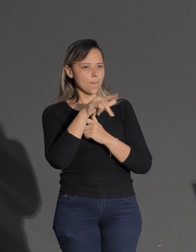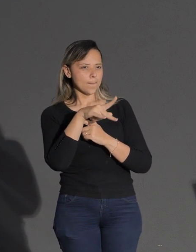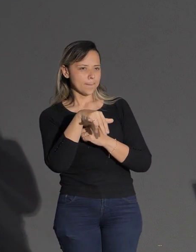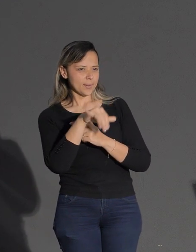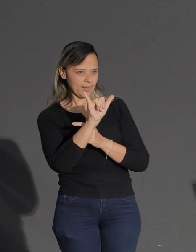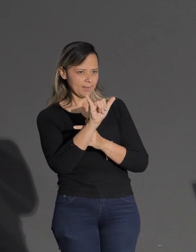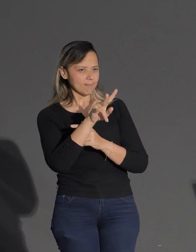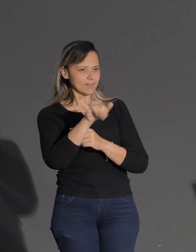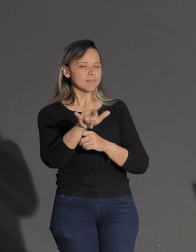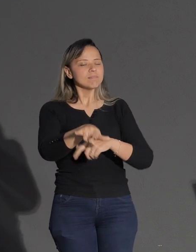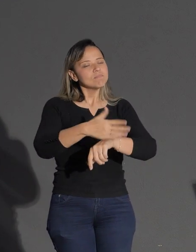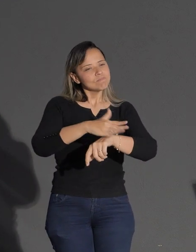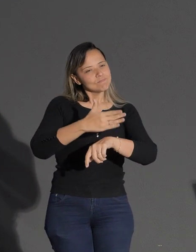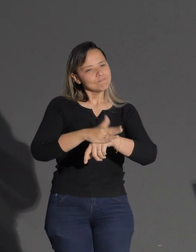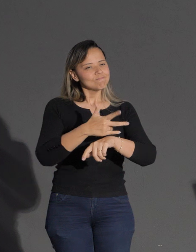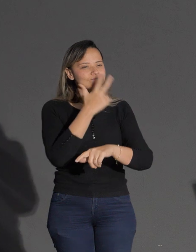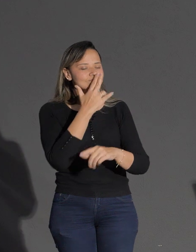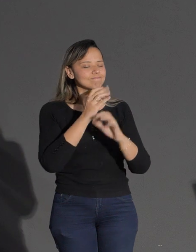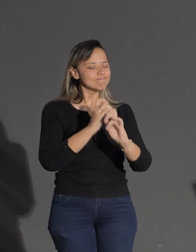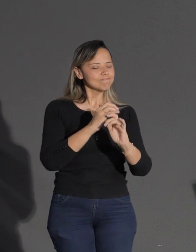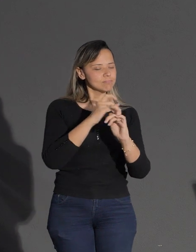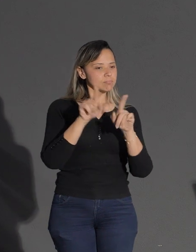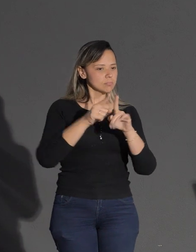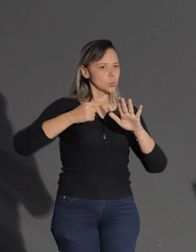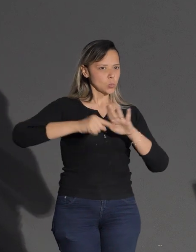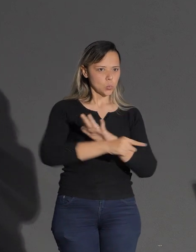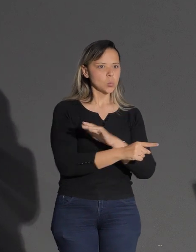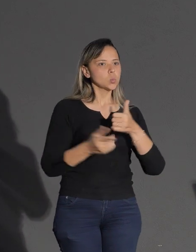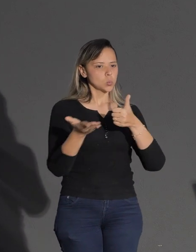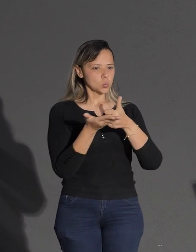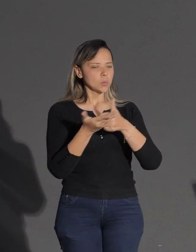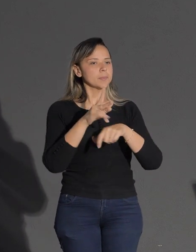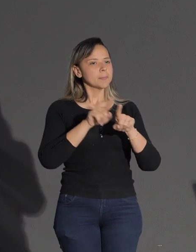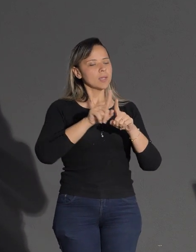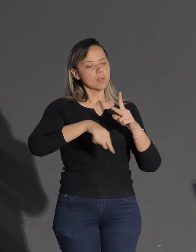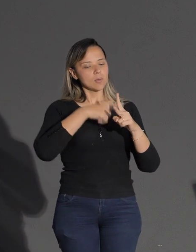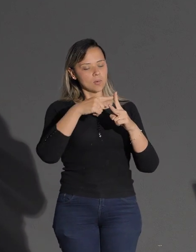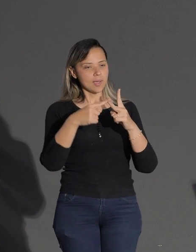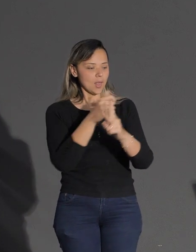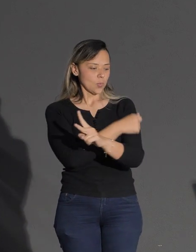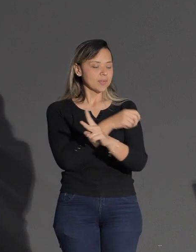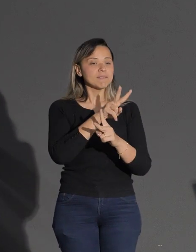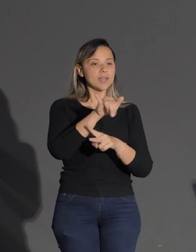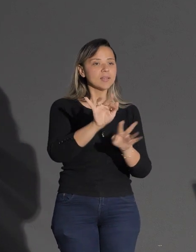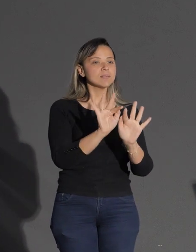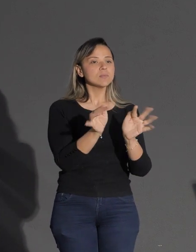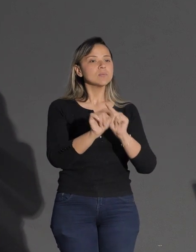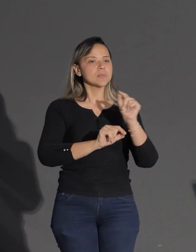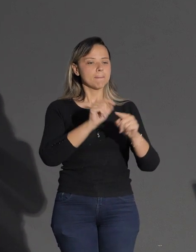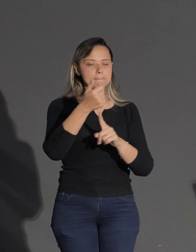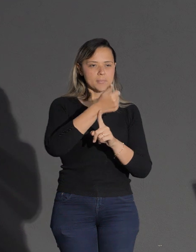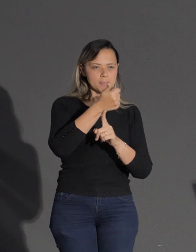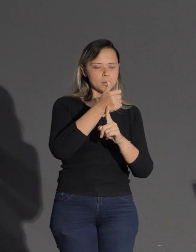são exercícios intermediários e avançados. E as minhas duas outras alunas vão tocar um